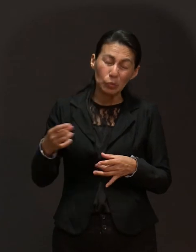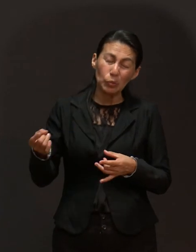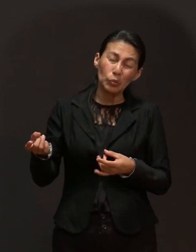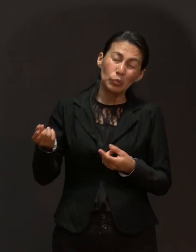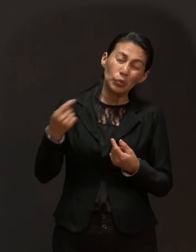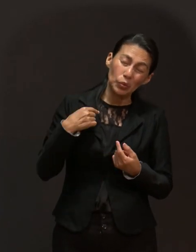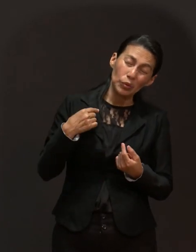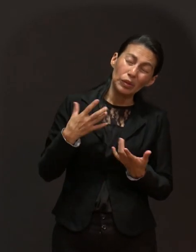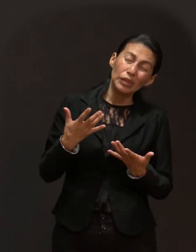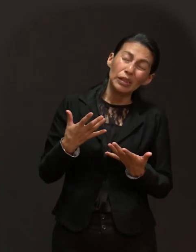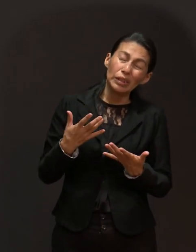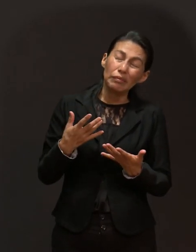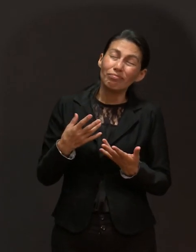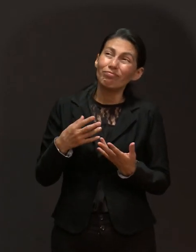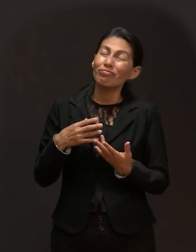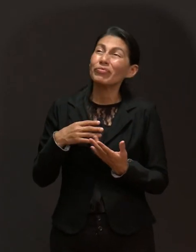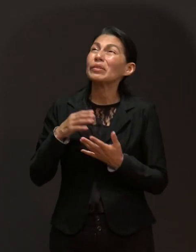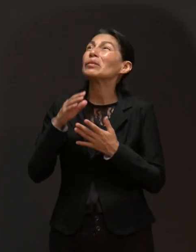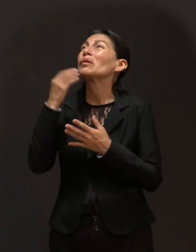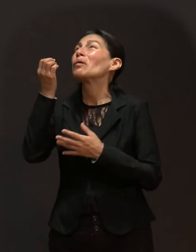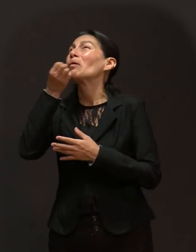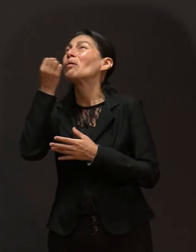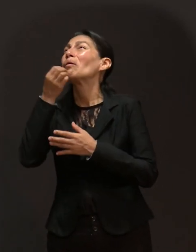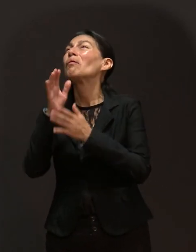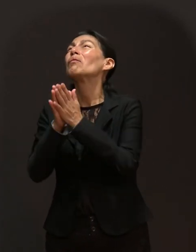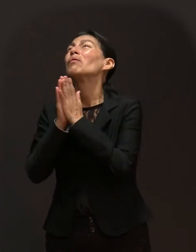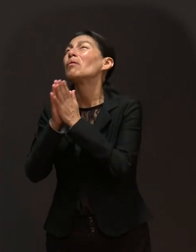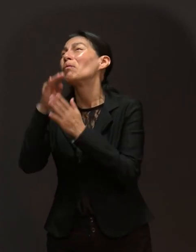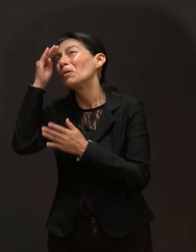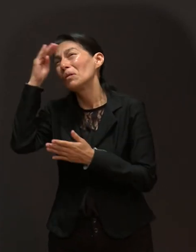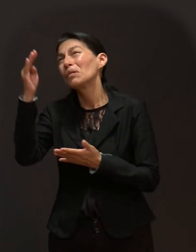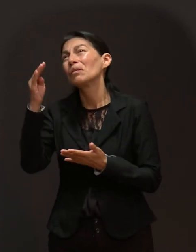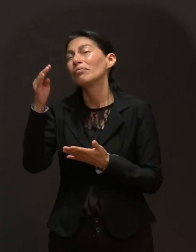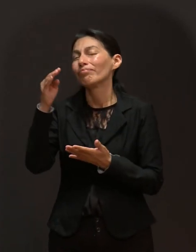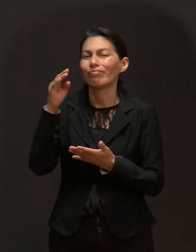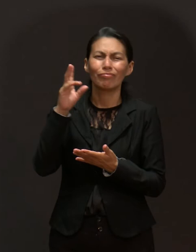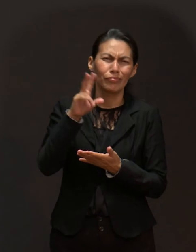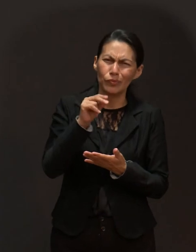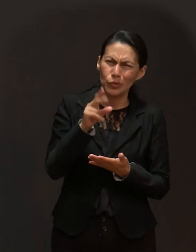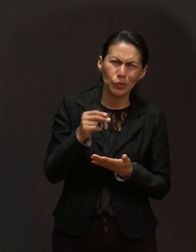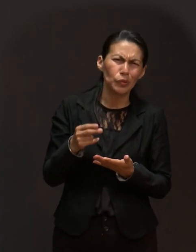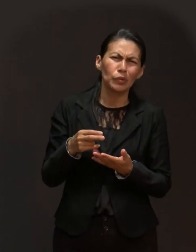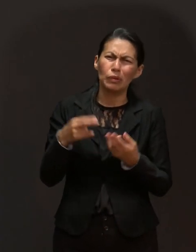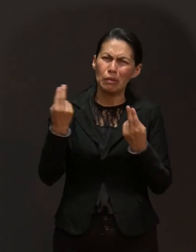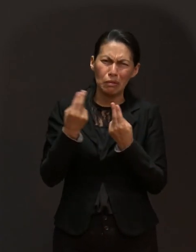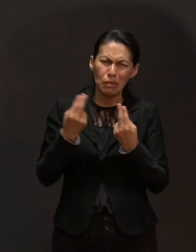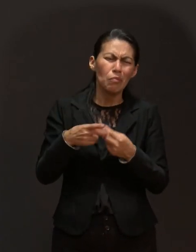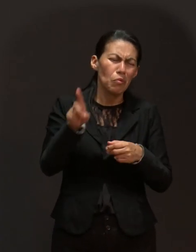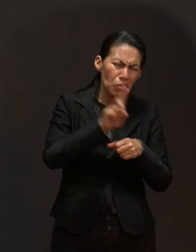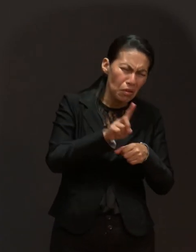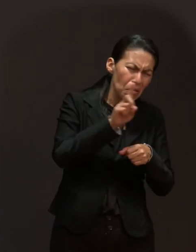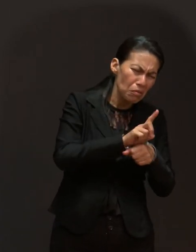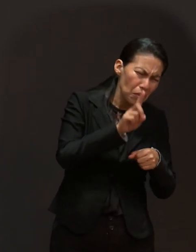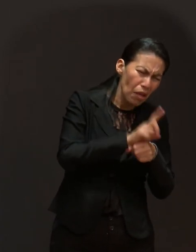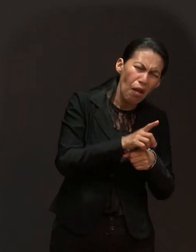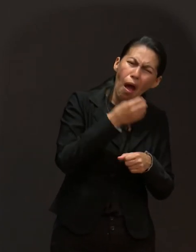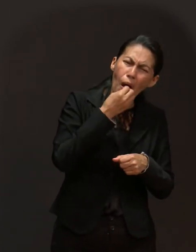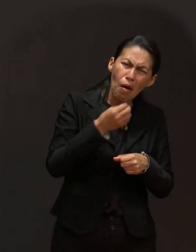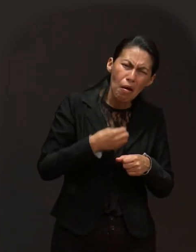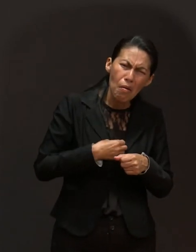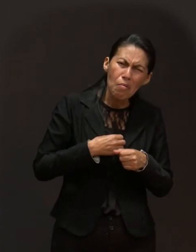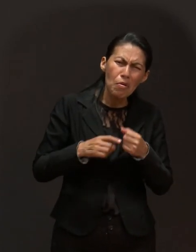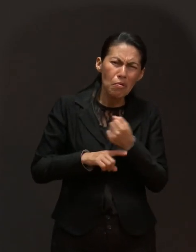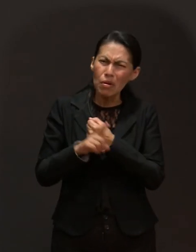para poder buscarlo en oración cuando no debería ser así deberíamos cada día aunque